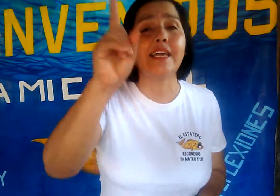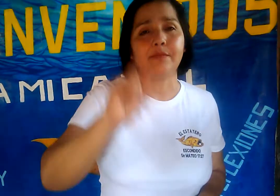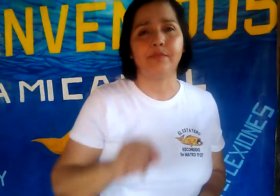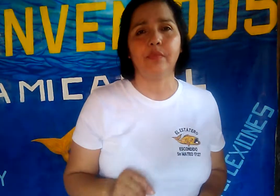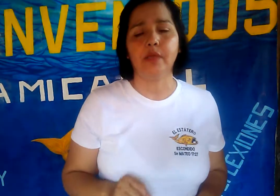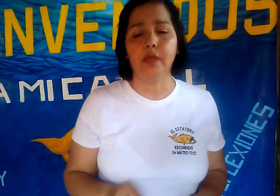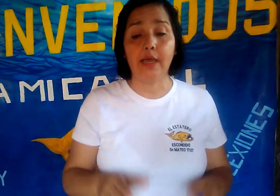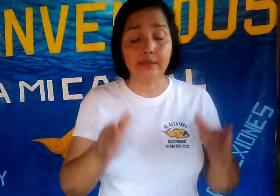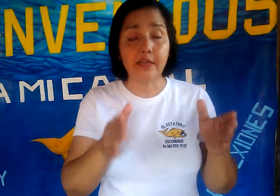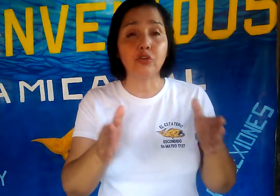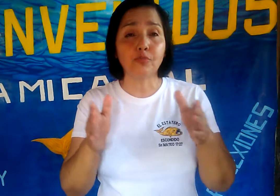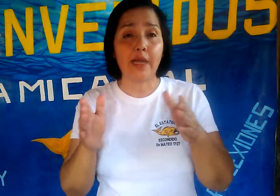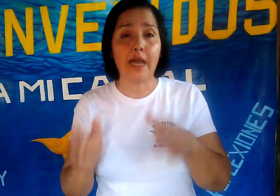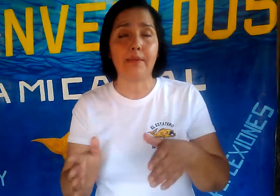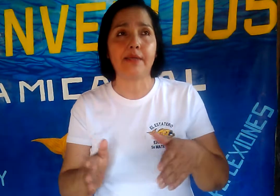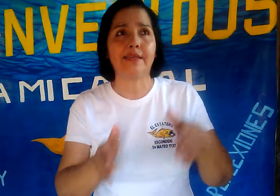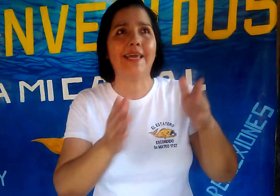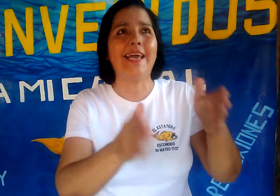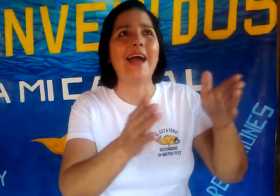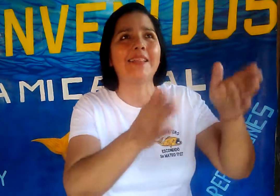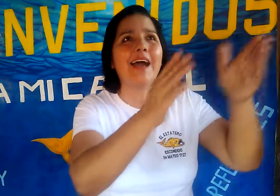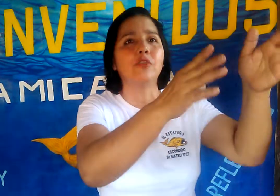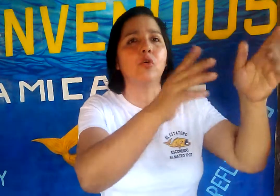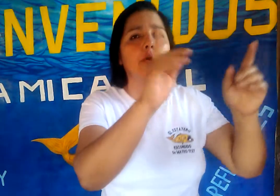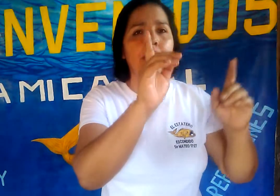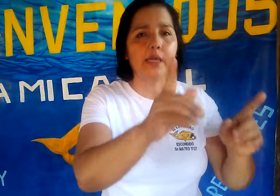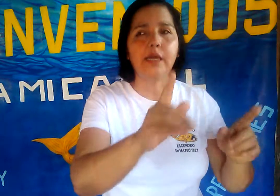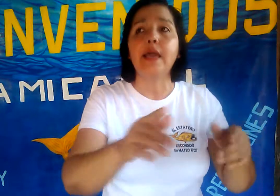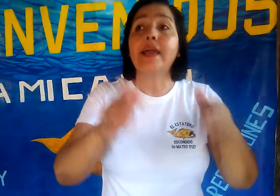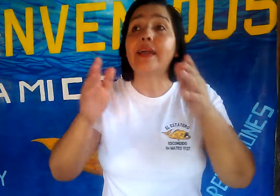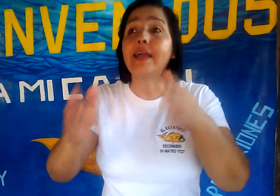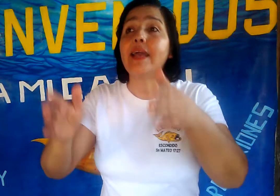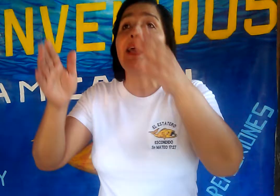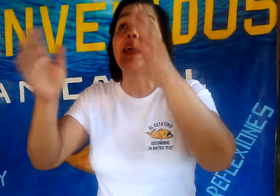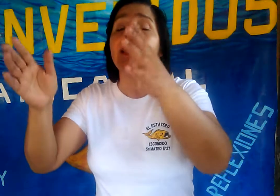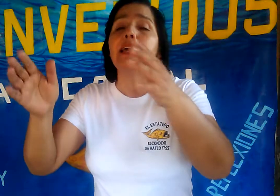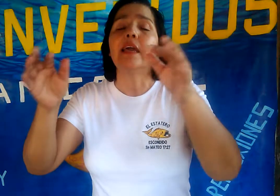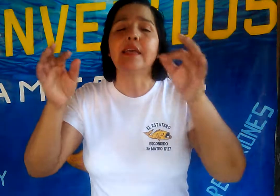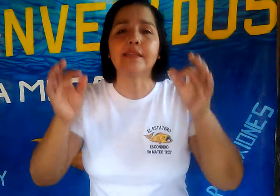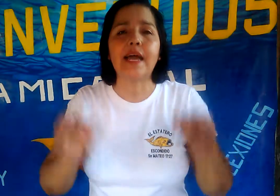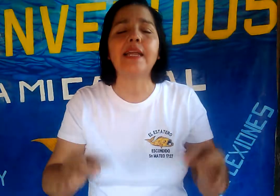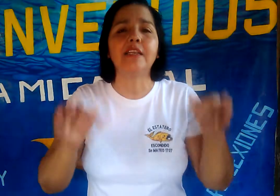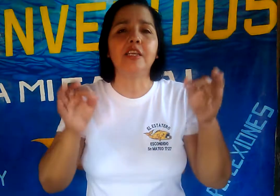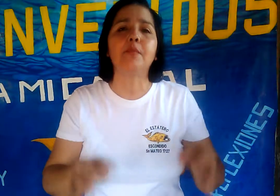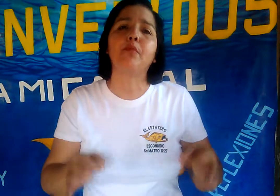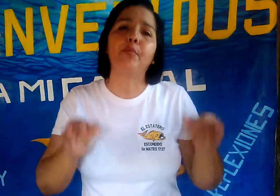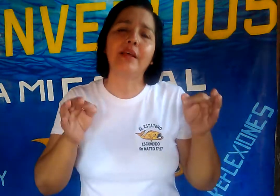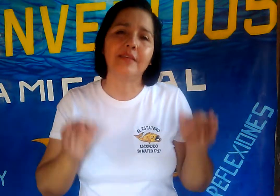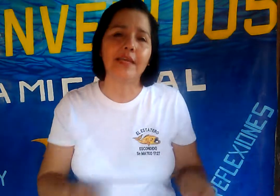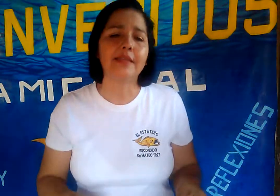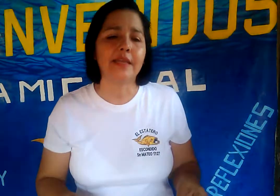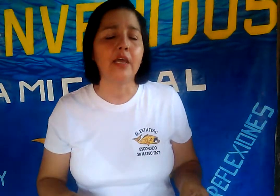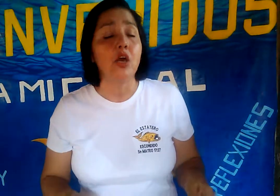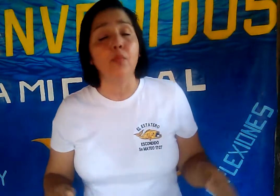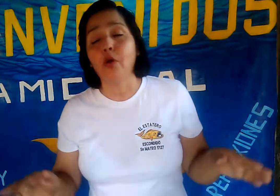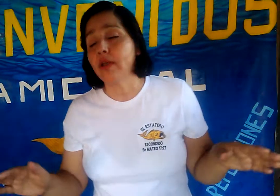estas dos palabras que ha dado y cree están en tiempo presente porque